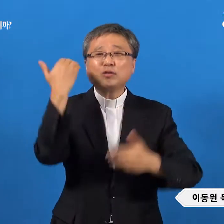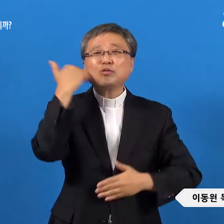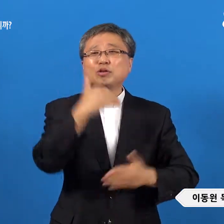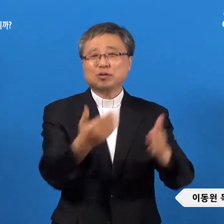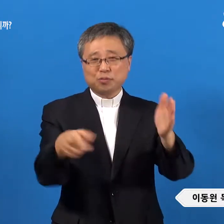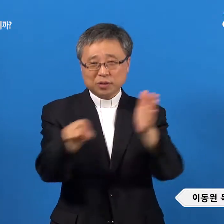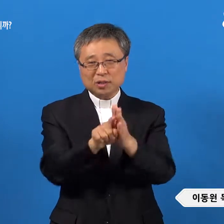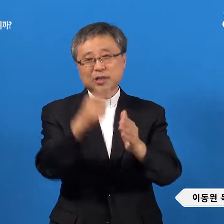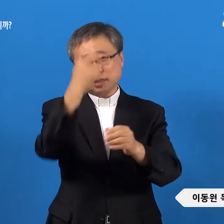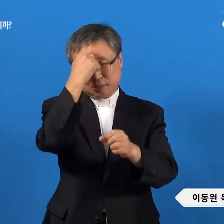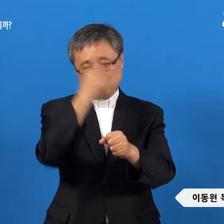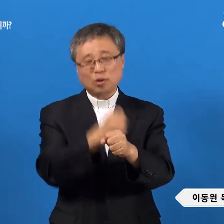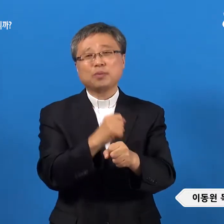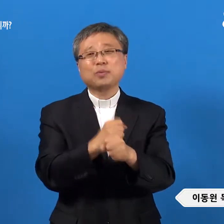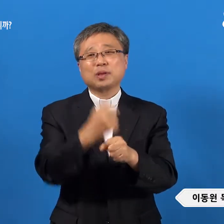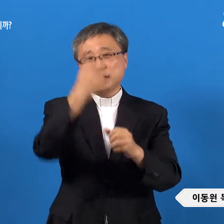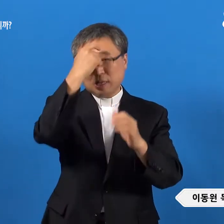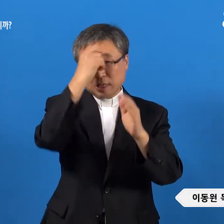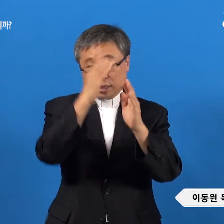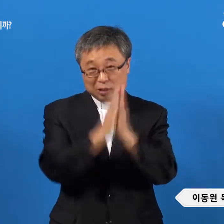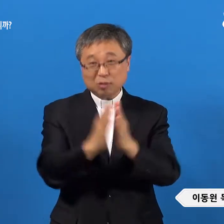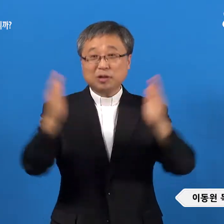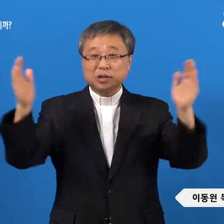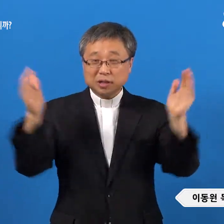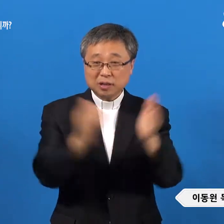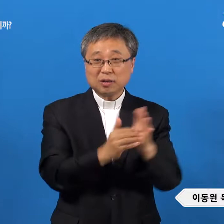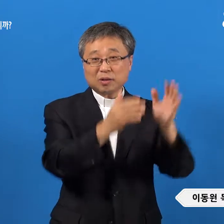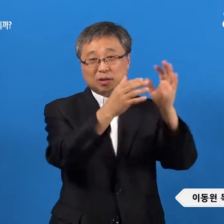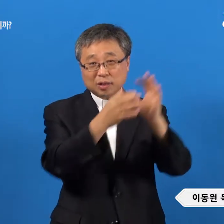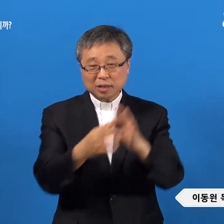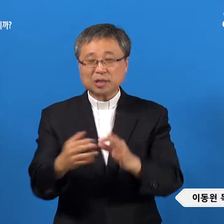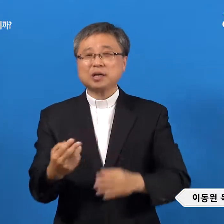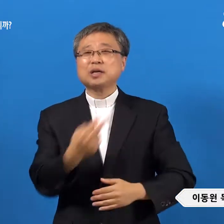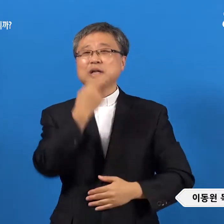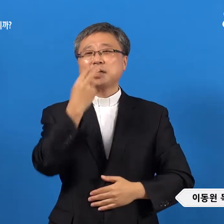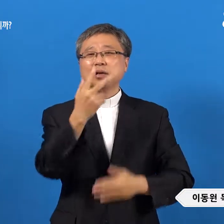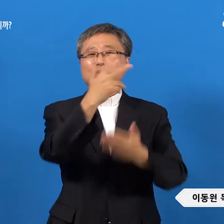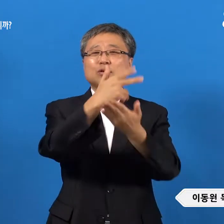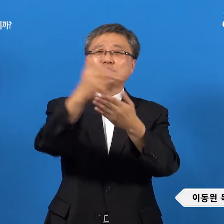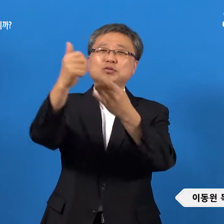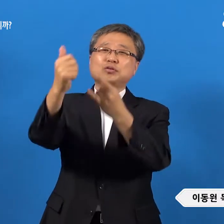위해서 기도하며 기도를 마무리하며 그의 생명을 주께 드렸다.